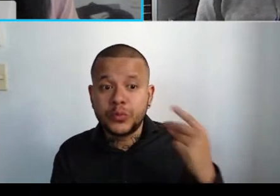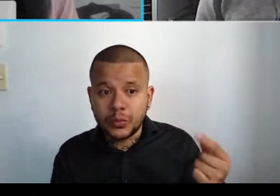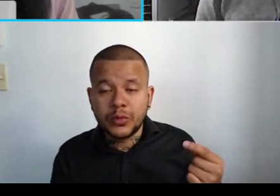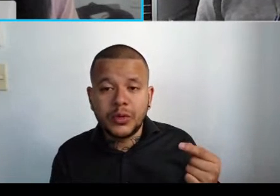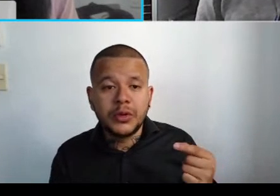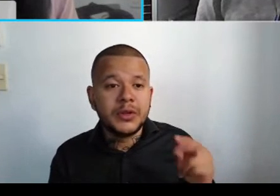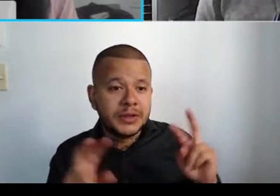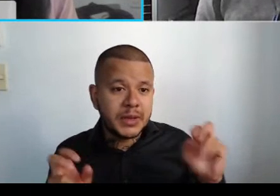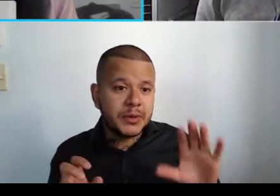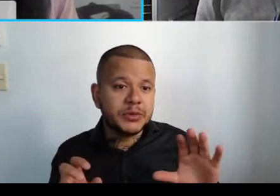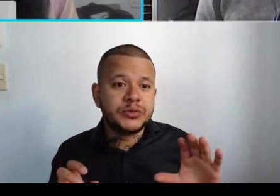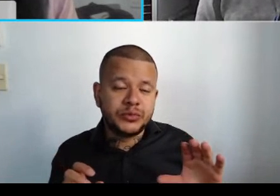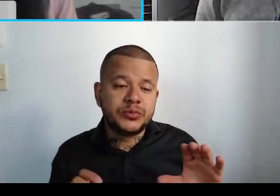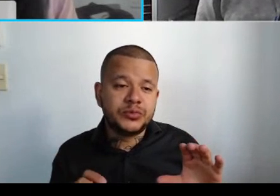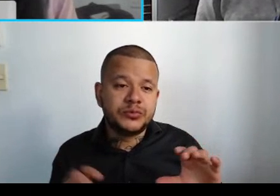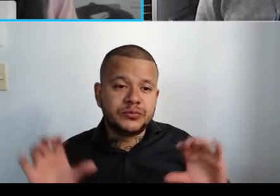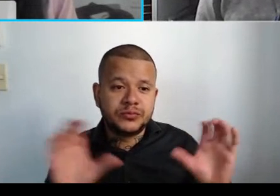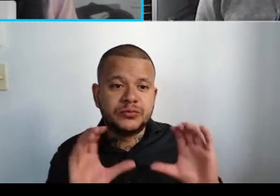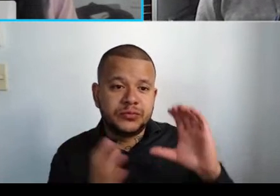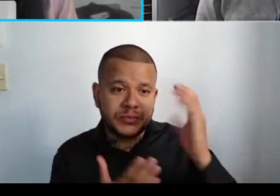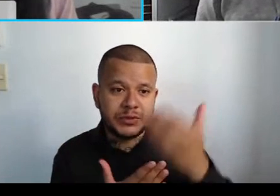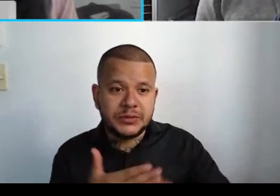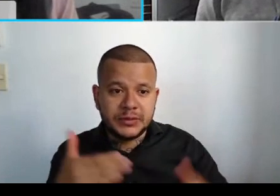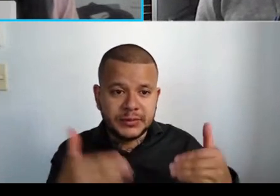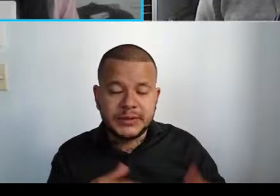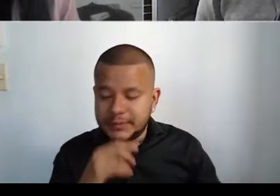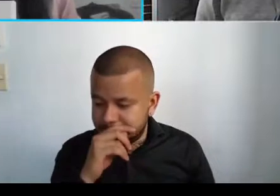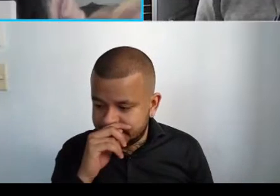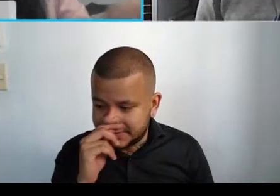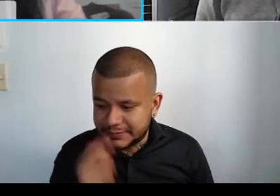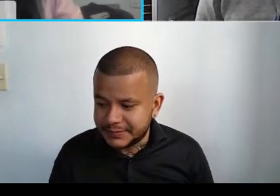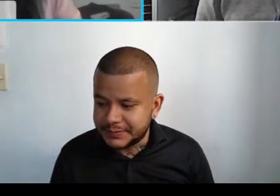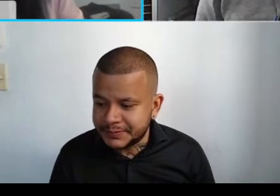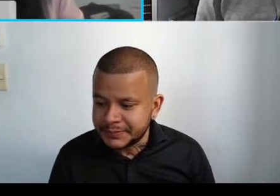de la implementación del certificado de discapacidad.